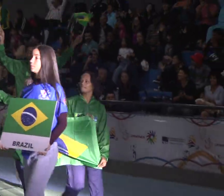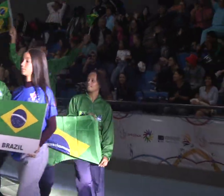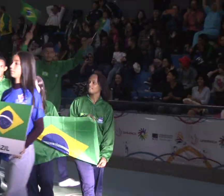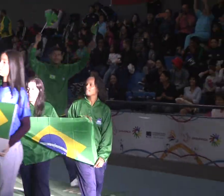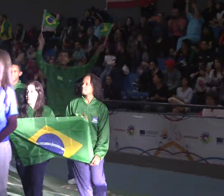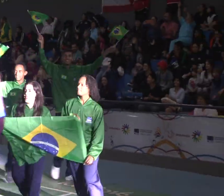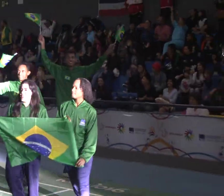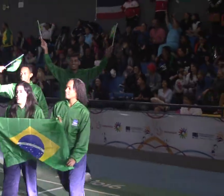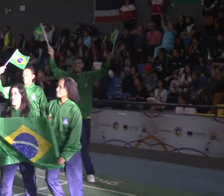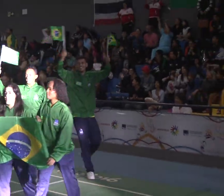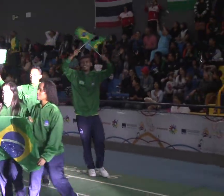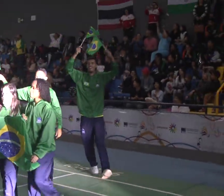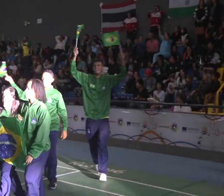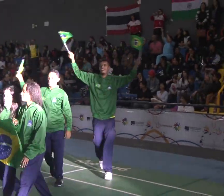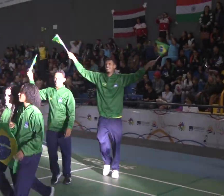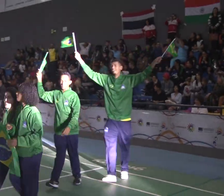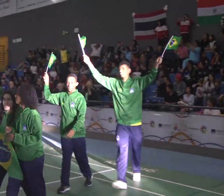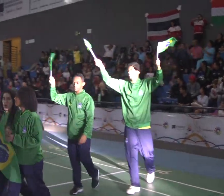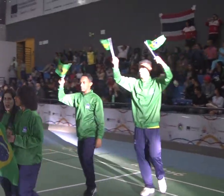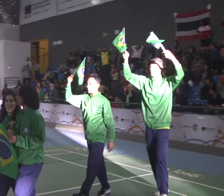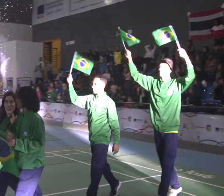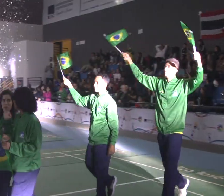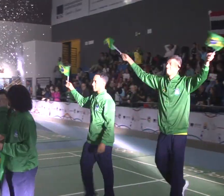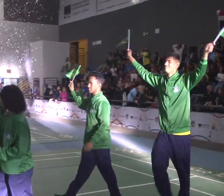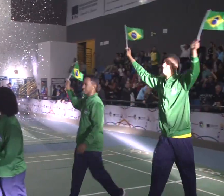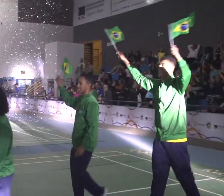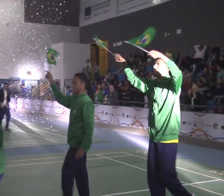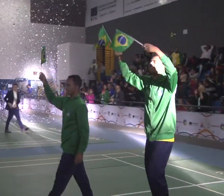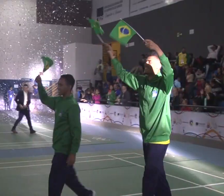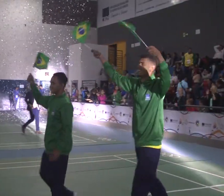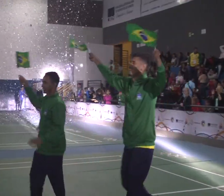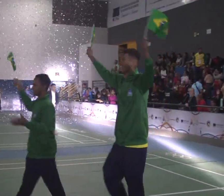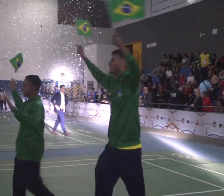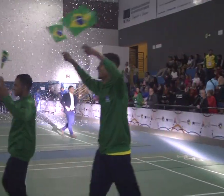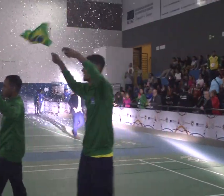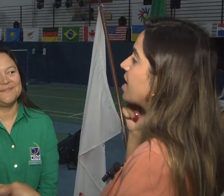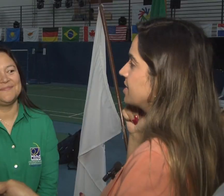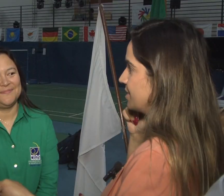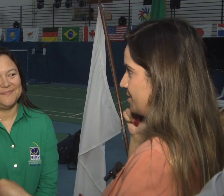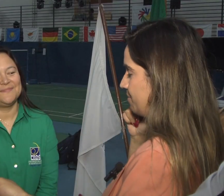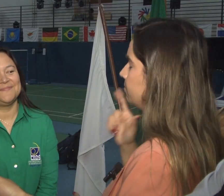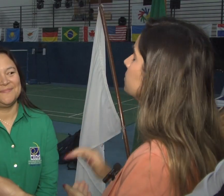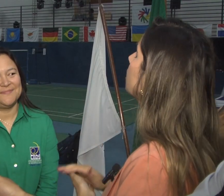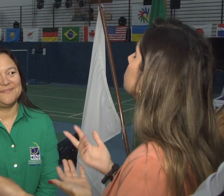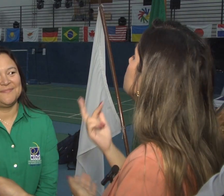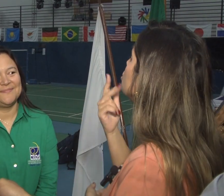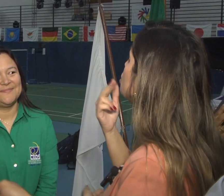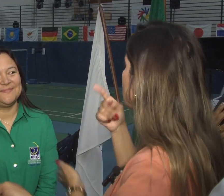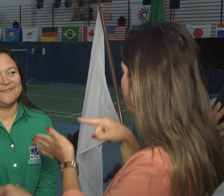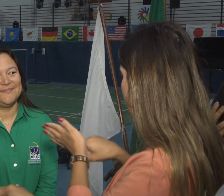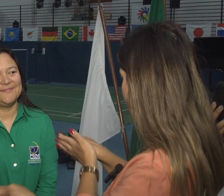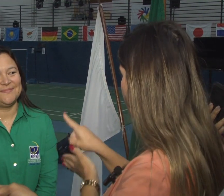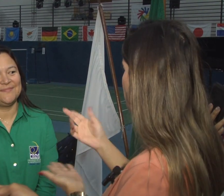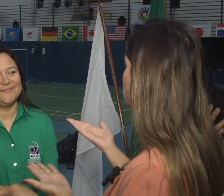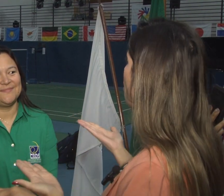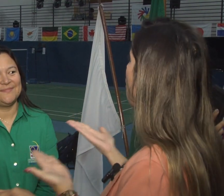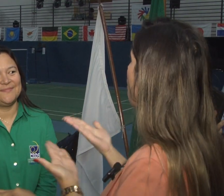por ter feito, né? E nos proporcionar aí isso aí, tudo que vocês estão vendo. Tiana, como é que você vê a realização